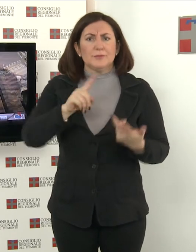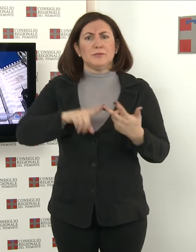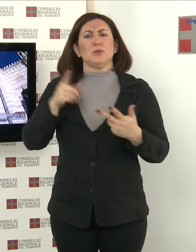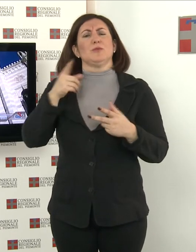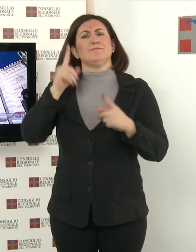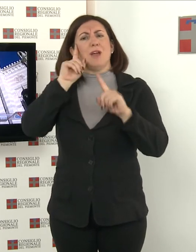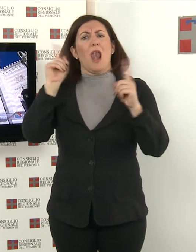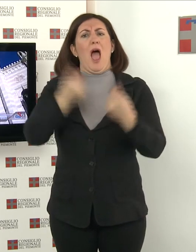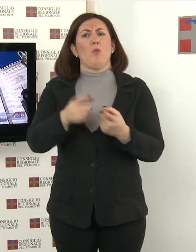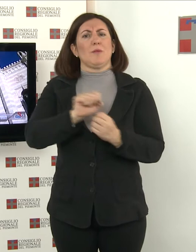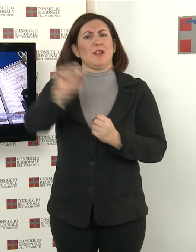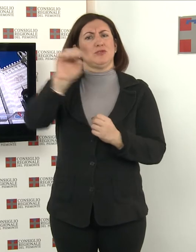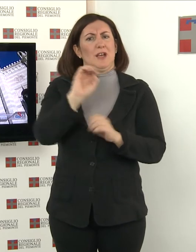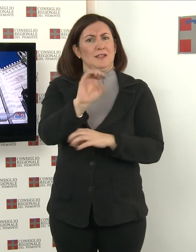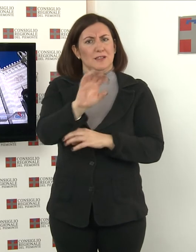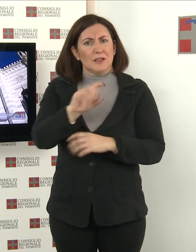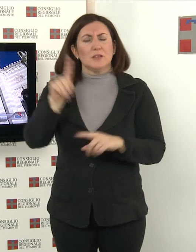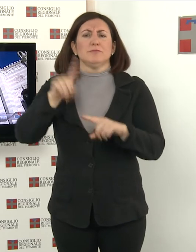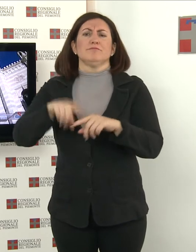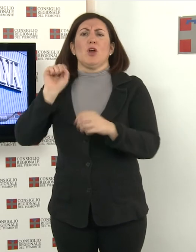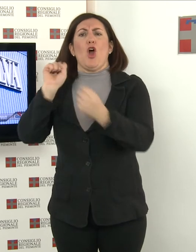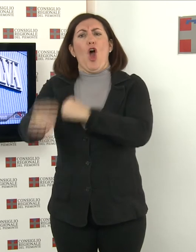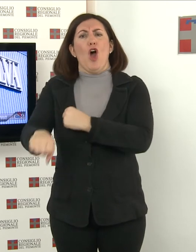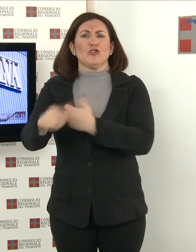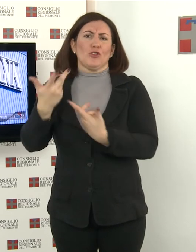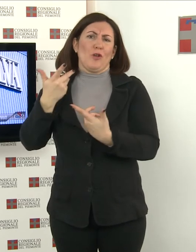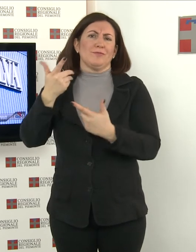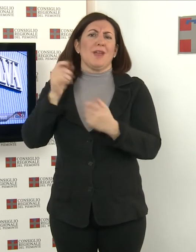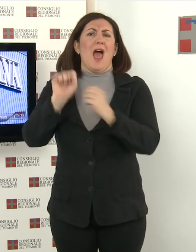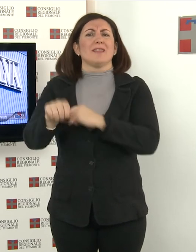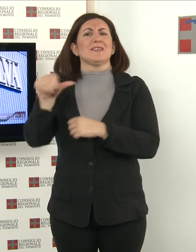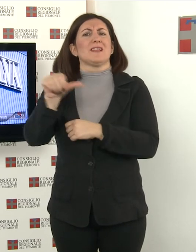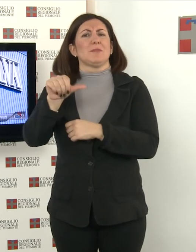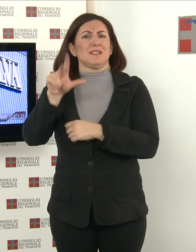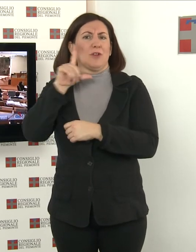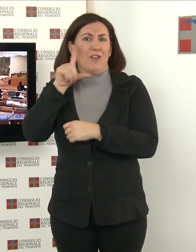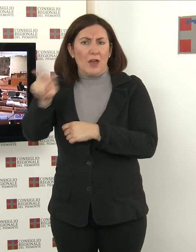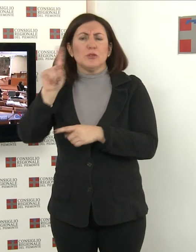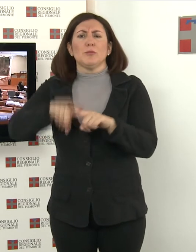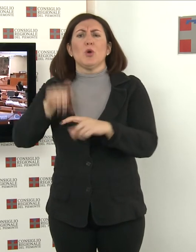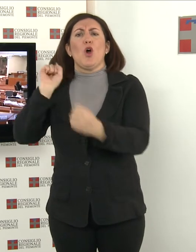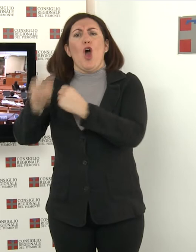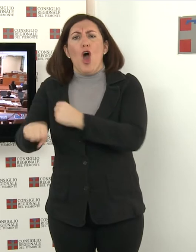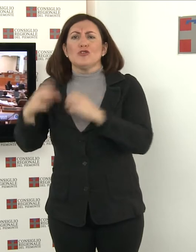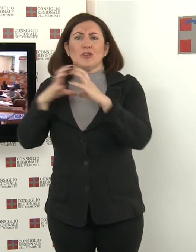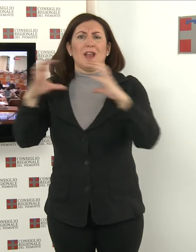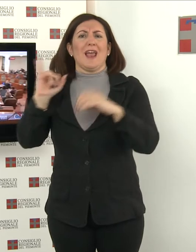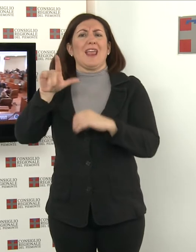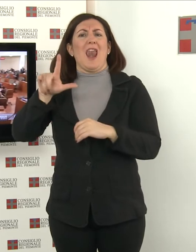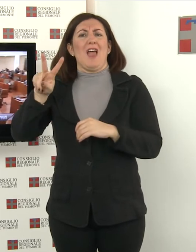contro i segni di antisemitismo nel vercellese e contro la chiusura dell'ilva di noviligure pomeriggio dopo gli ultimi interventi Generali